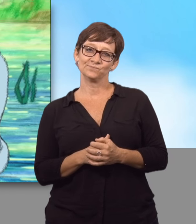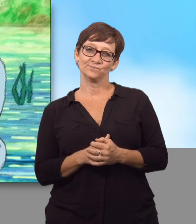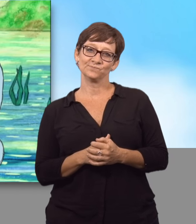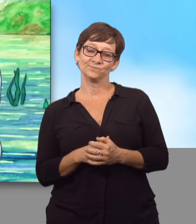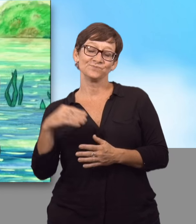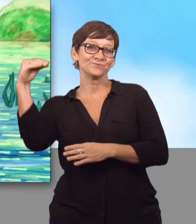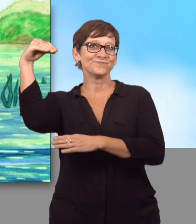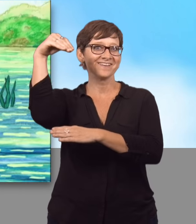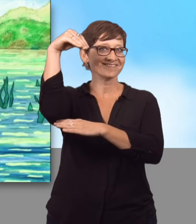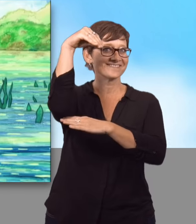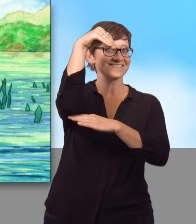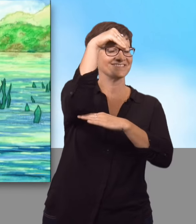cisne.